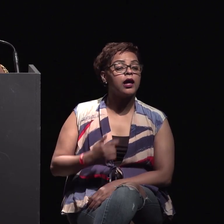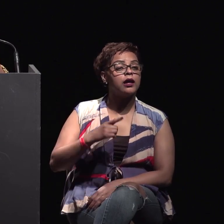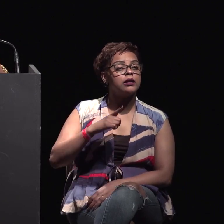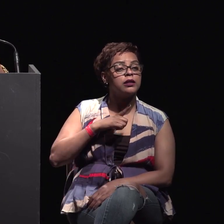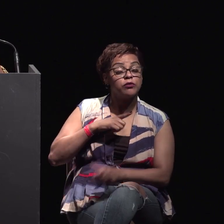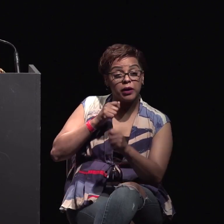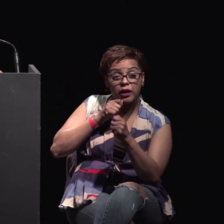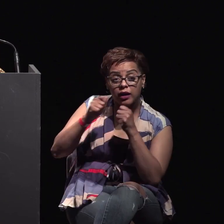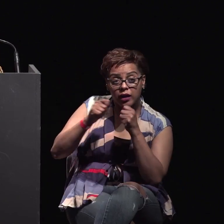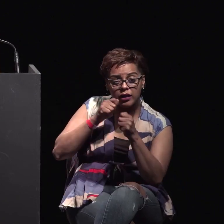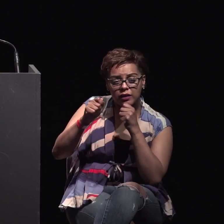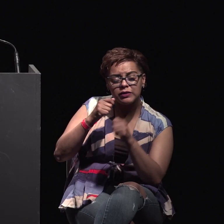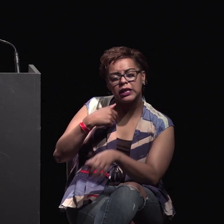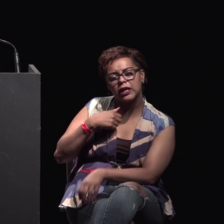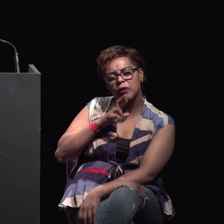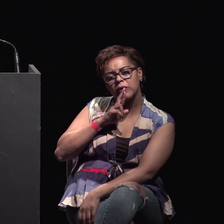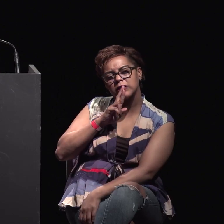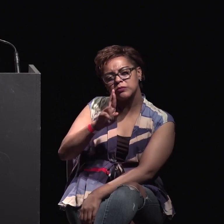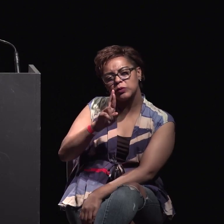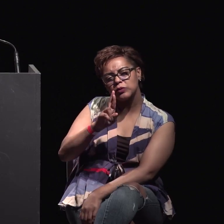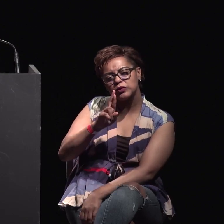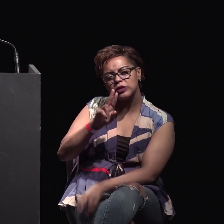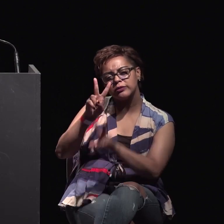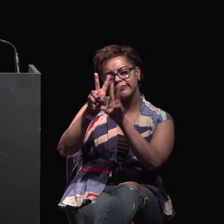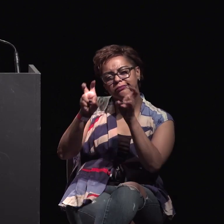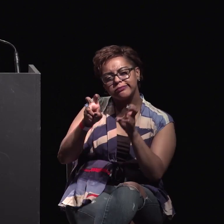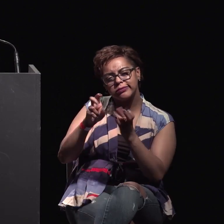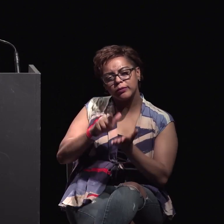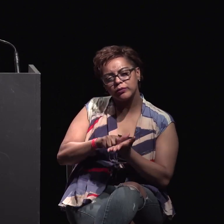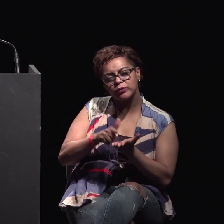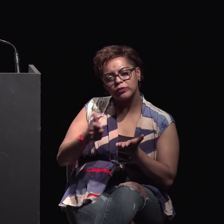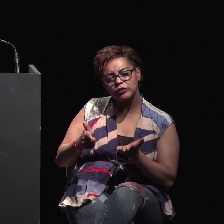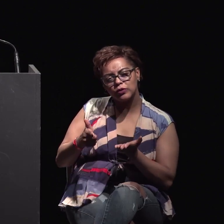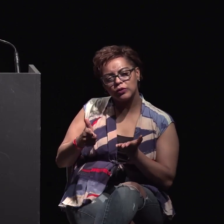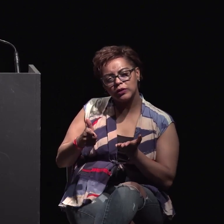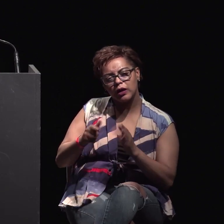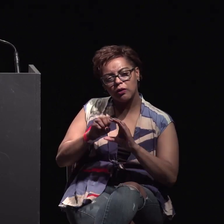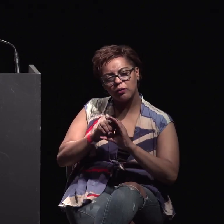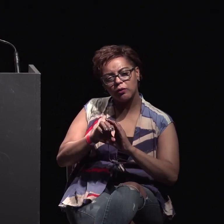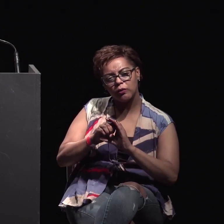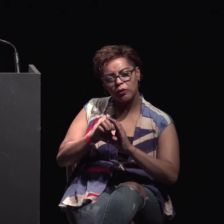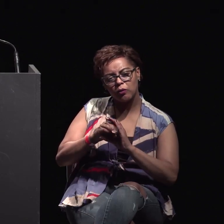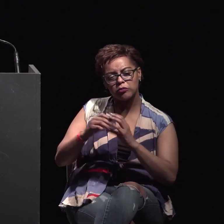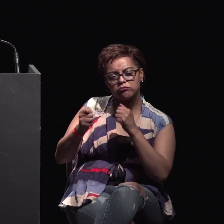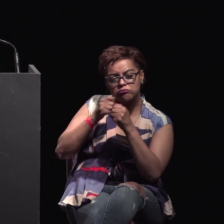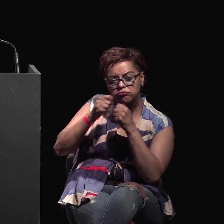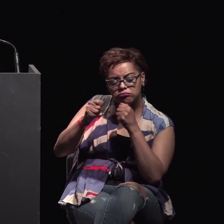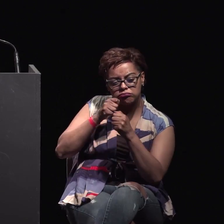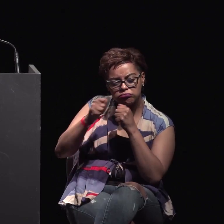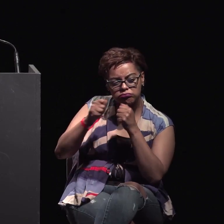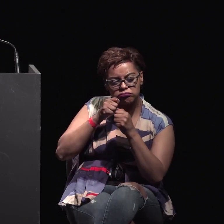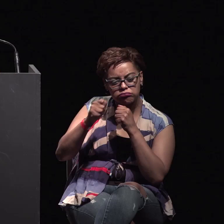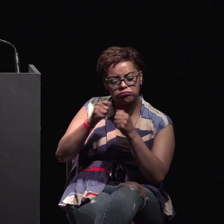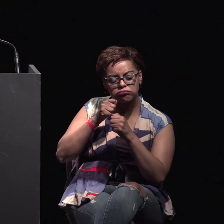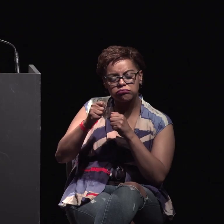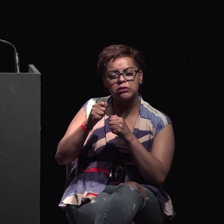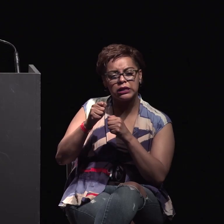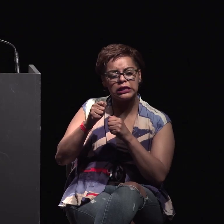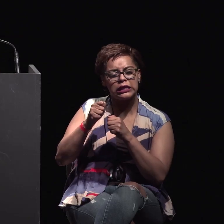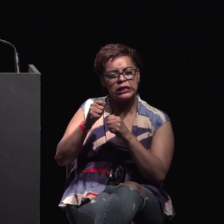entrevista do jornal O Globo, E uma entrevista feita